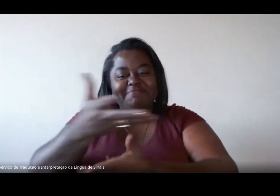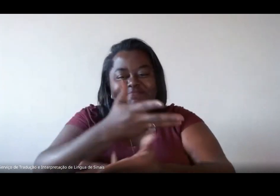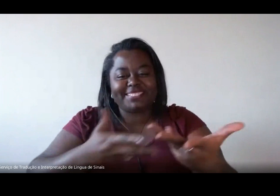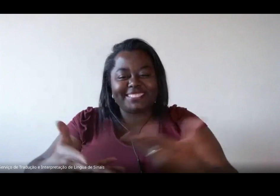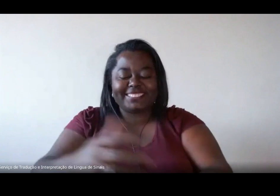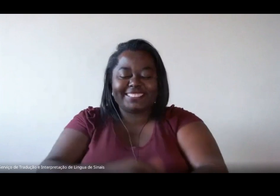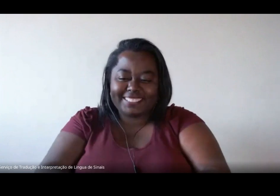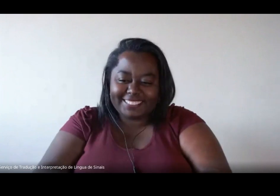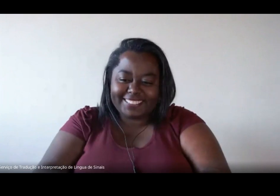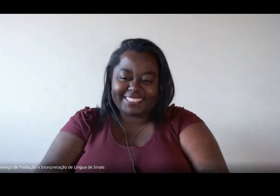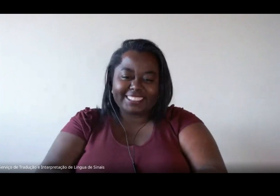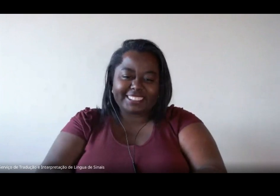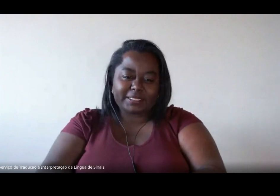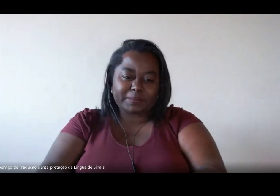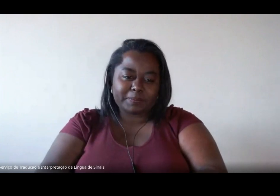figurinhas.